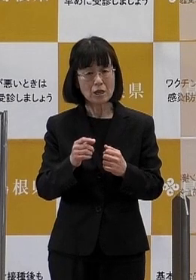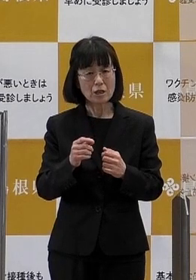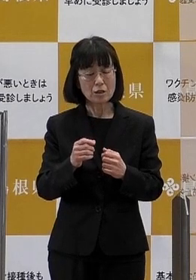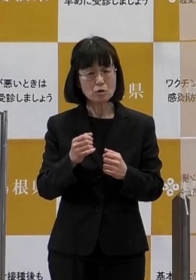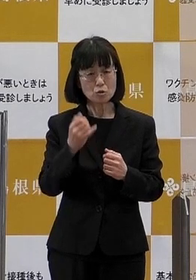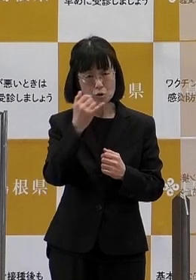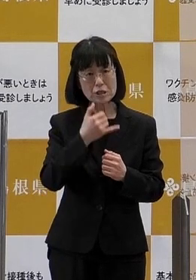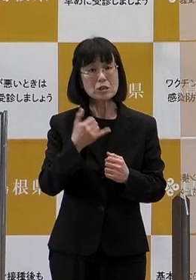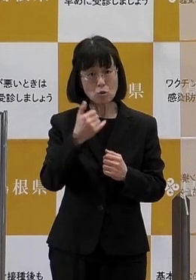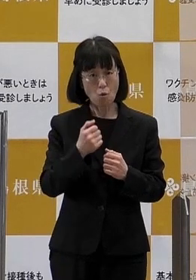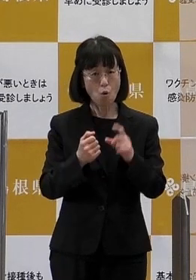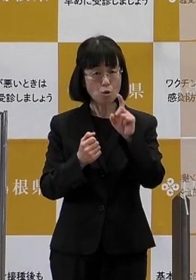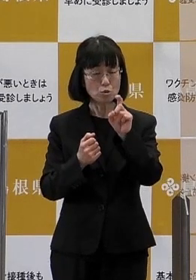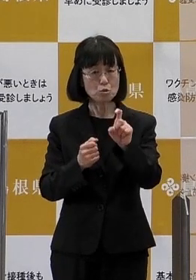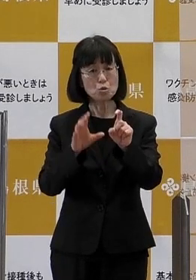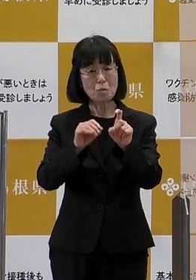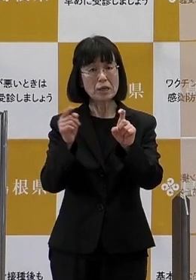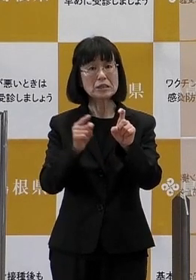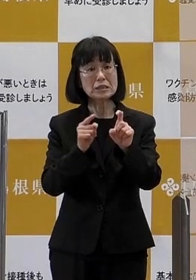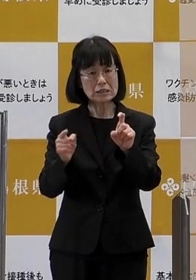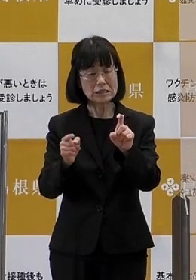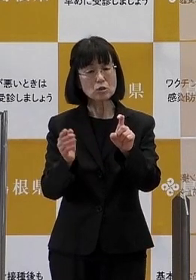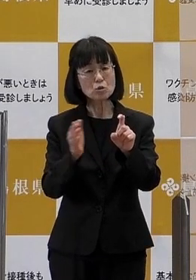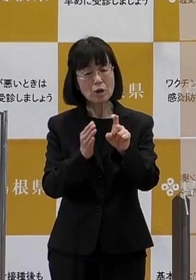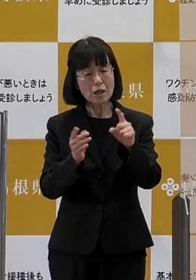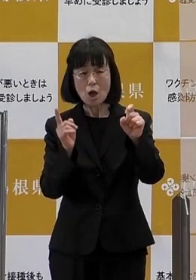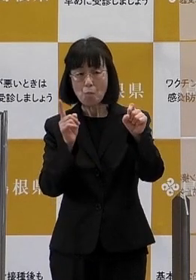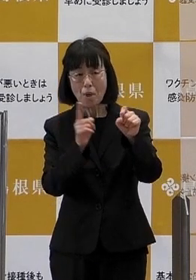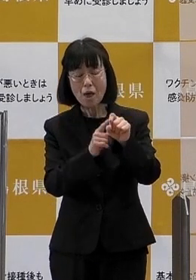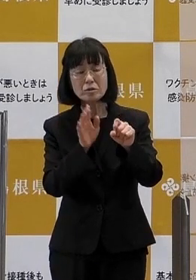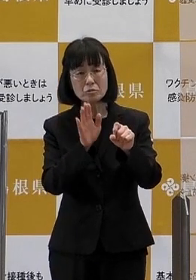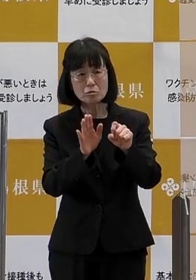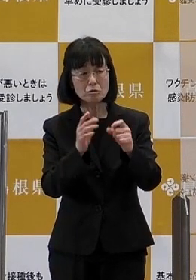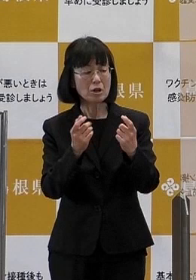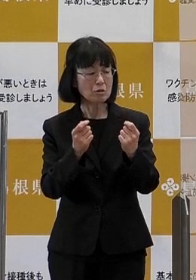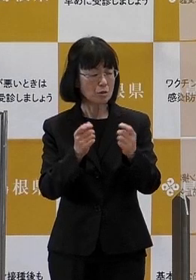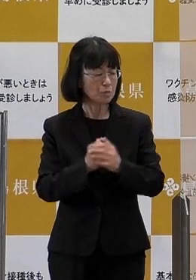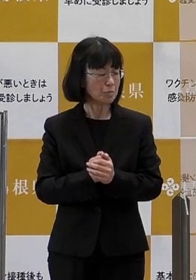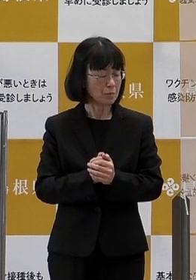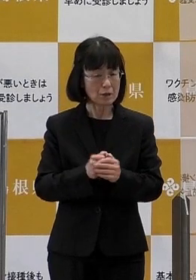りという数字が、一つの目安になりますけれども、